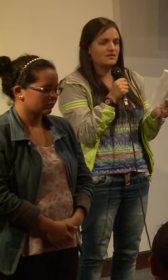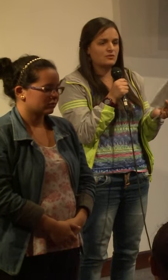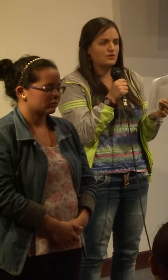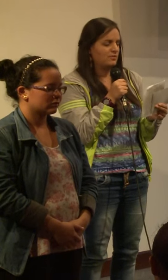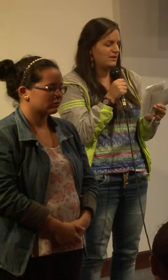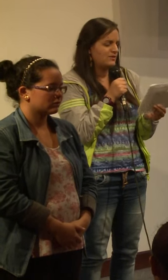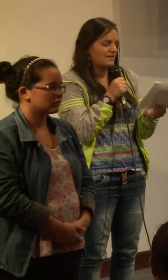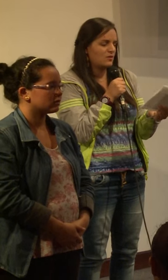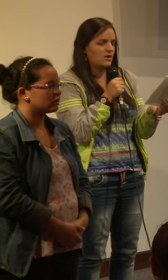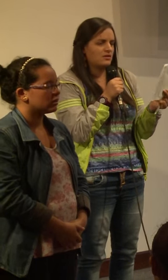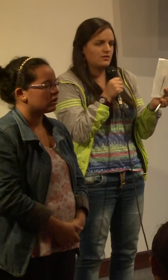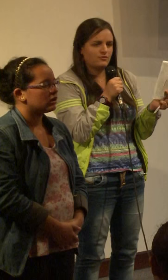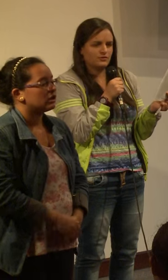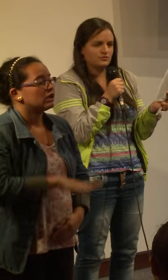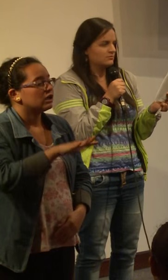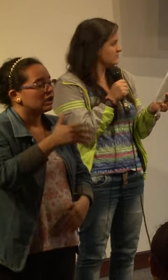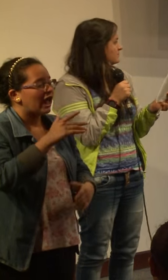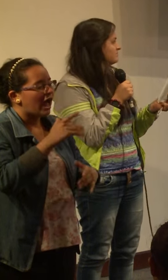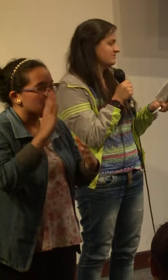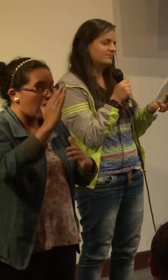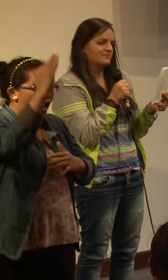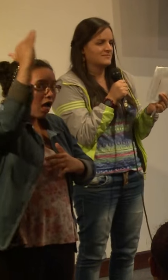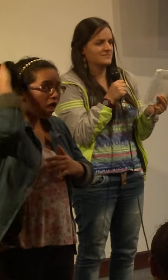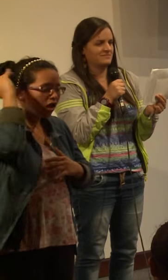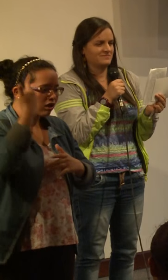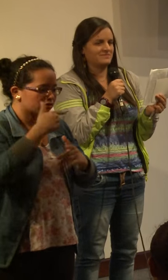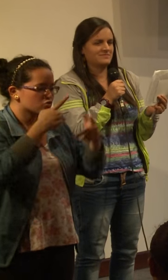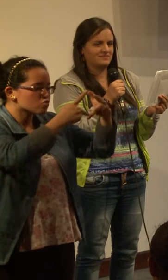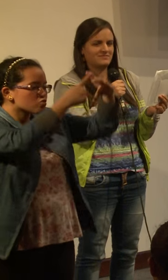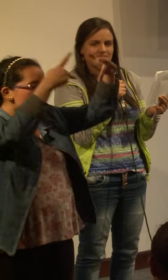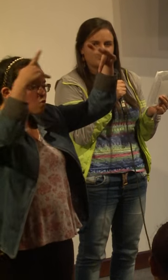Y en segundo plano está el cuadro de fondo.